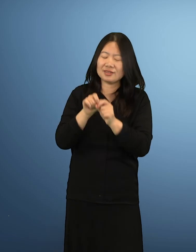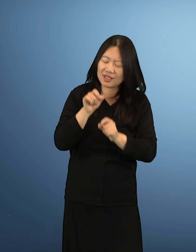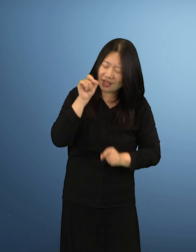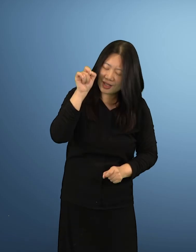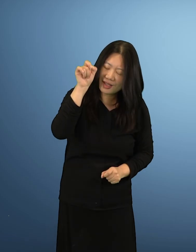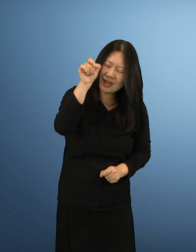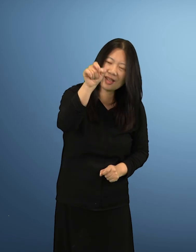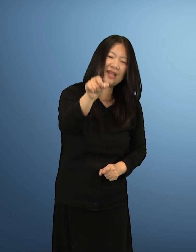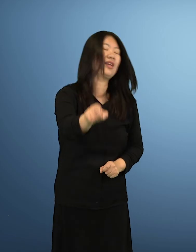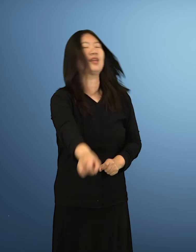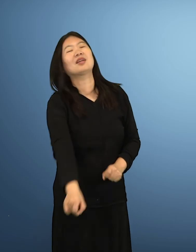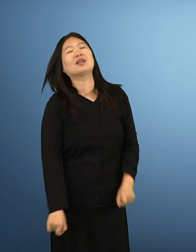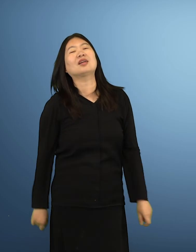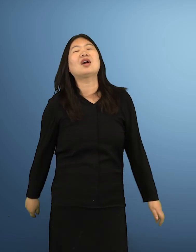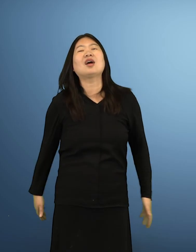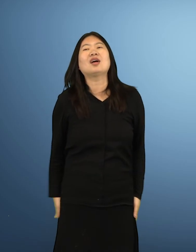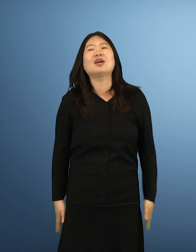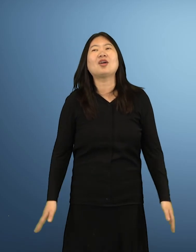여호와께